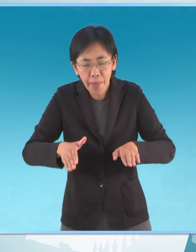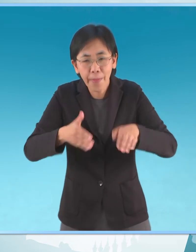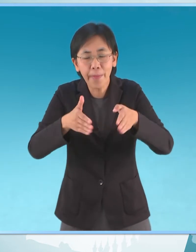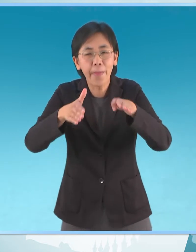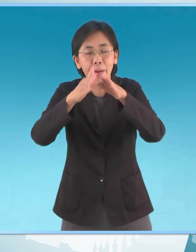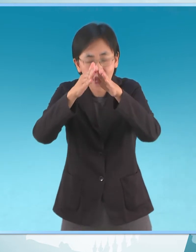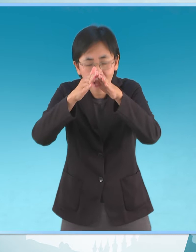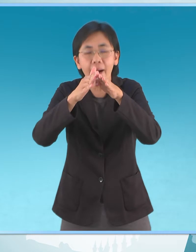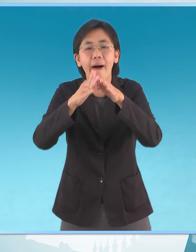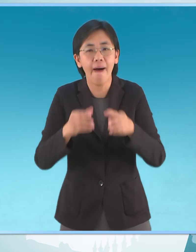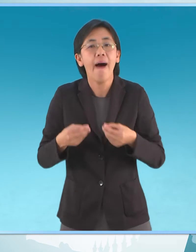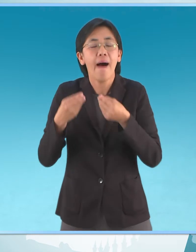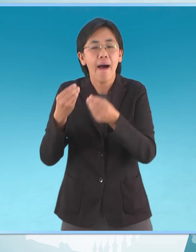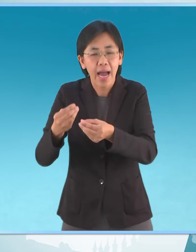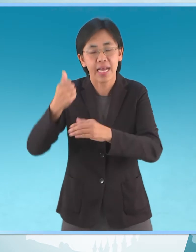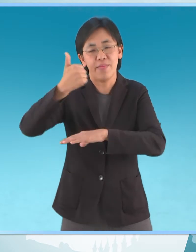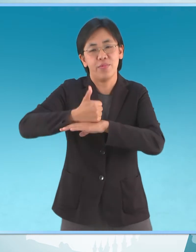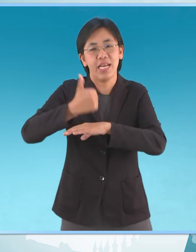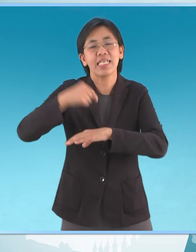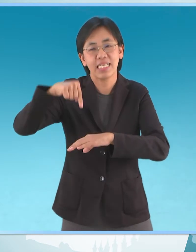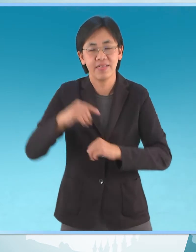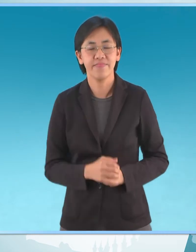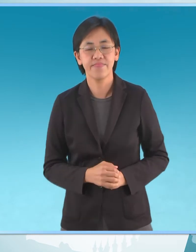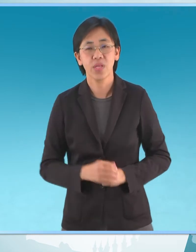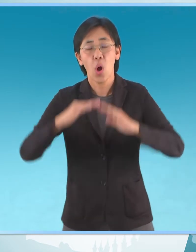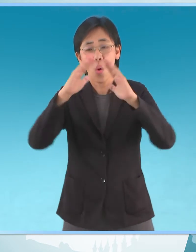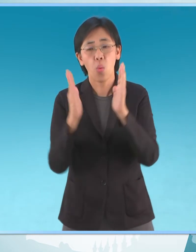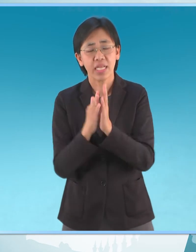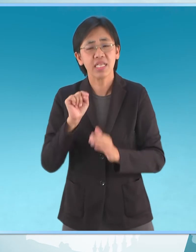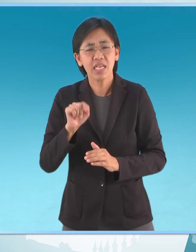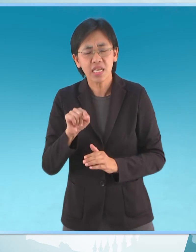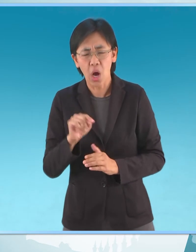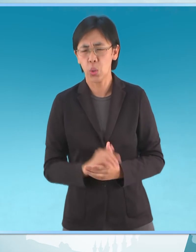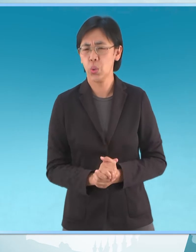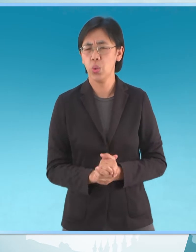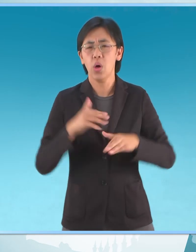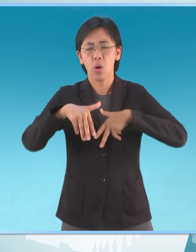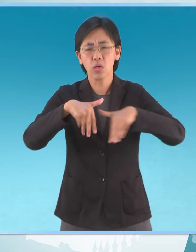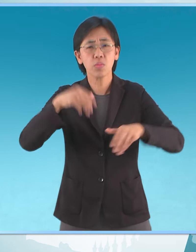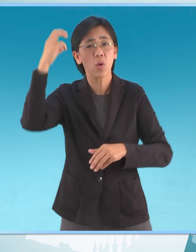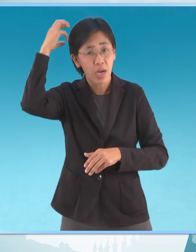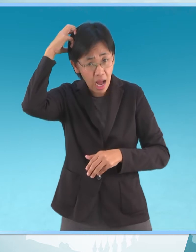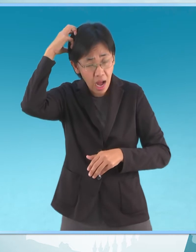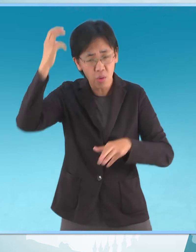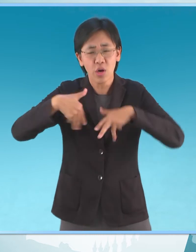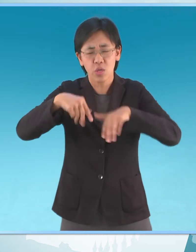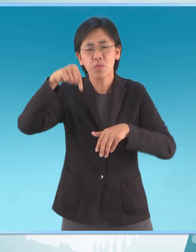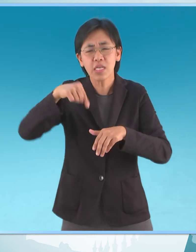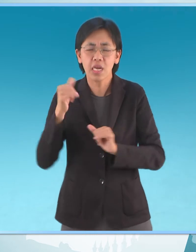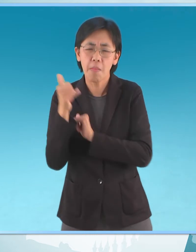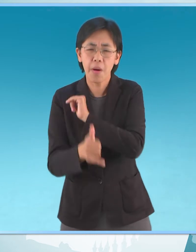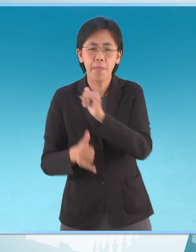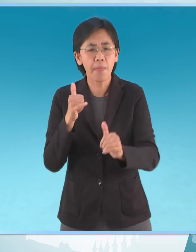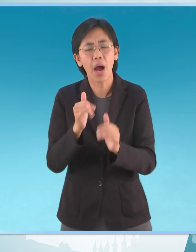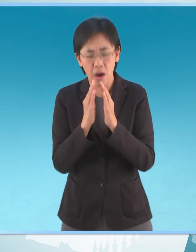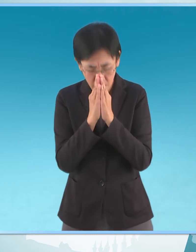ณ์แด่พระยาสีโคตบองหรือพระยาสีโคตบูรนั่นเองนะครับวัดแห่งนี้เนี่ยเราจะเห็นว่ามีชาวลาวชาวเมืองท่าแขกนะฮะแวะเวียนม